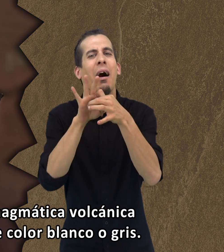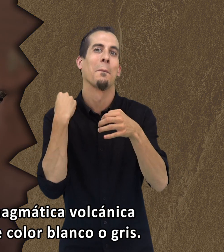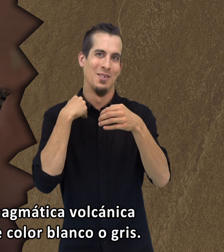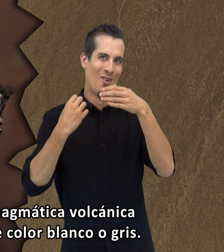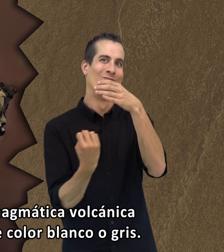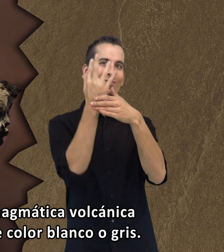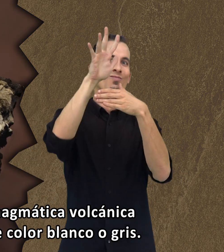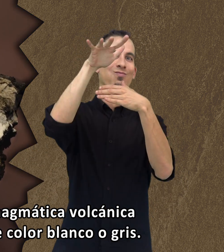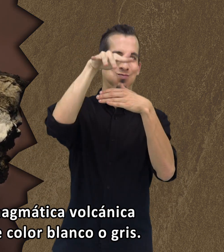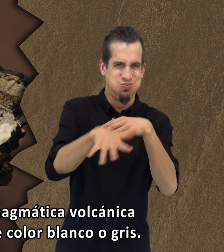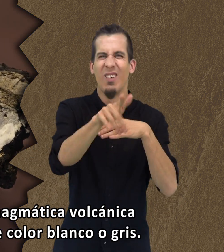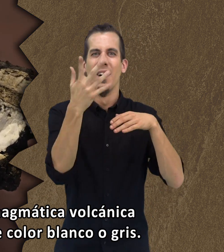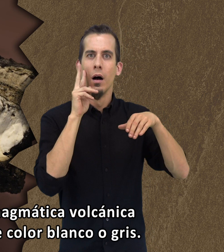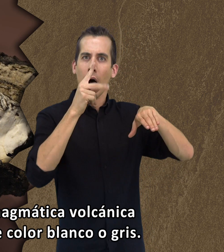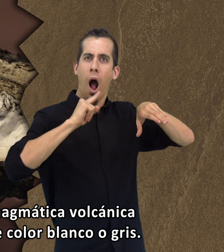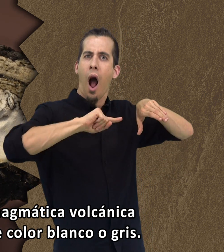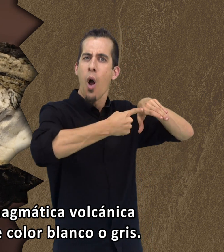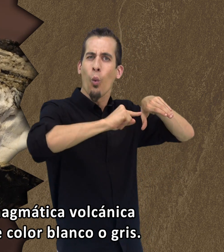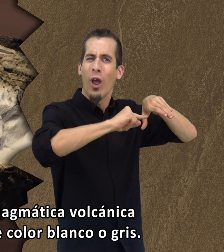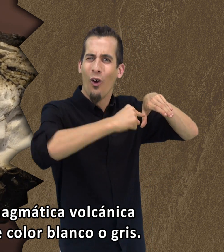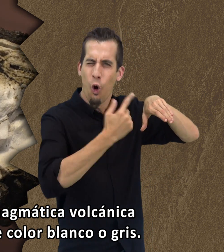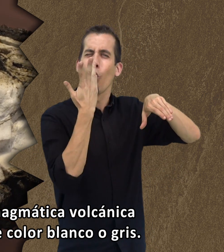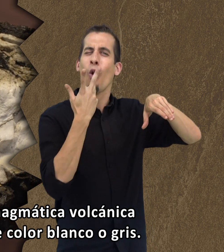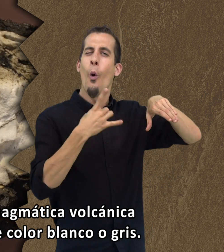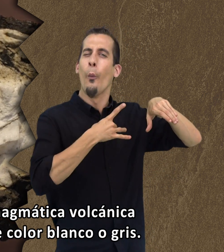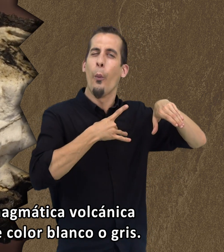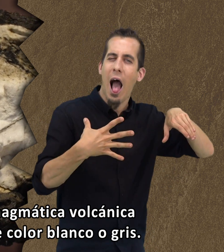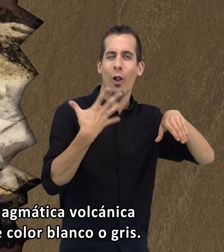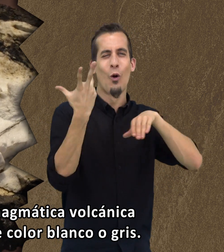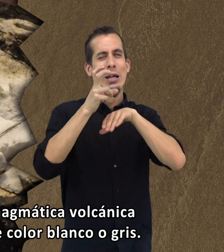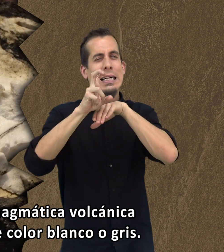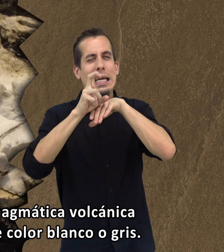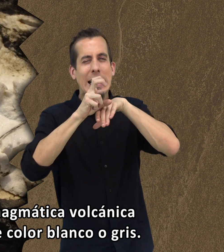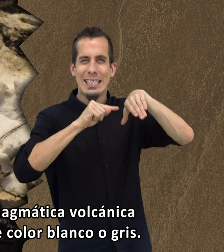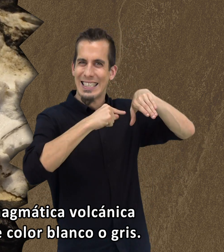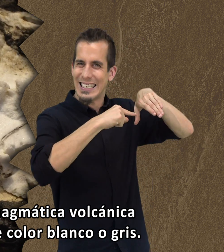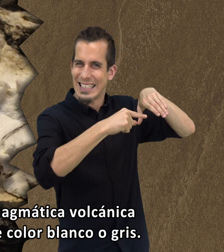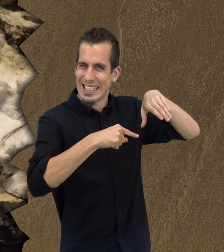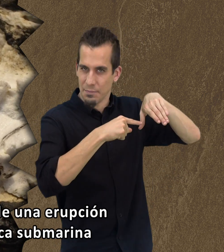es una roca magmática volcánica muy porosa de color blanco o gris